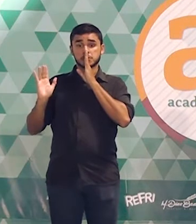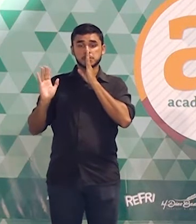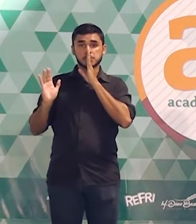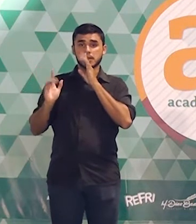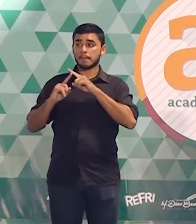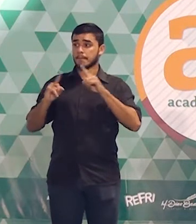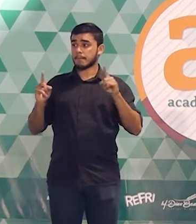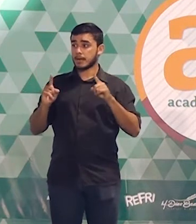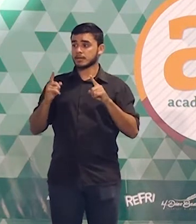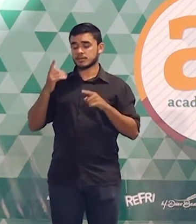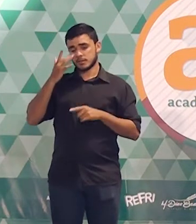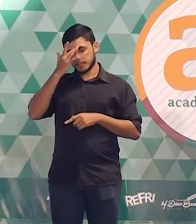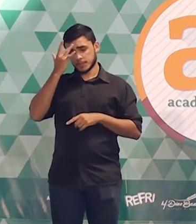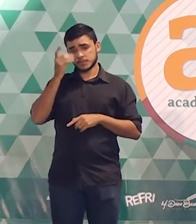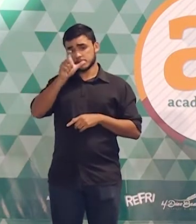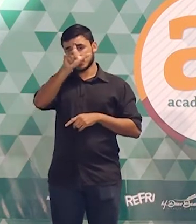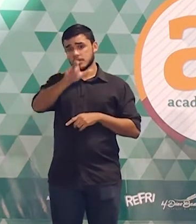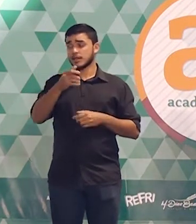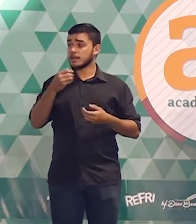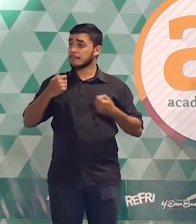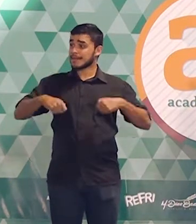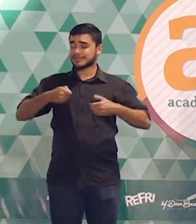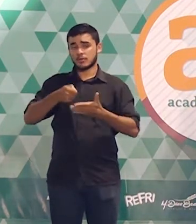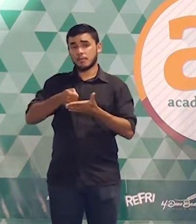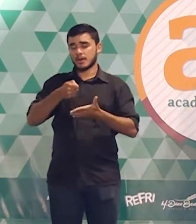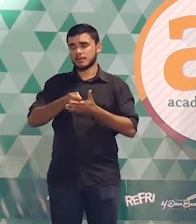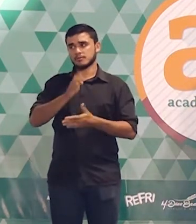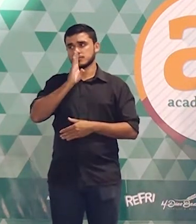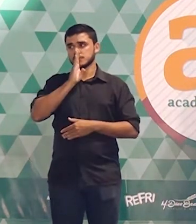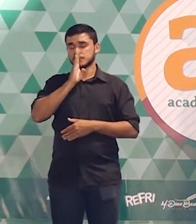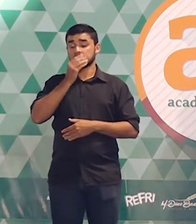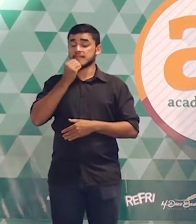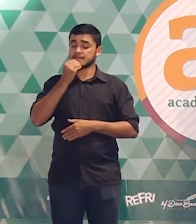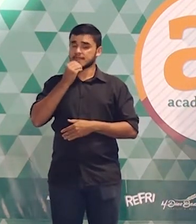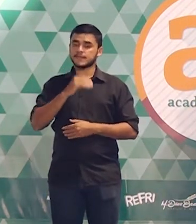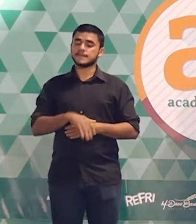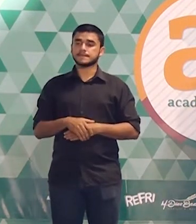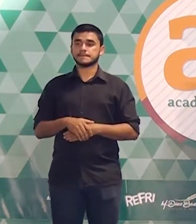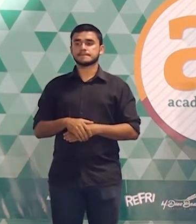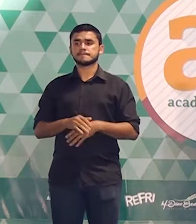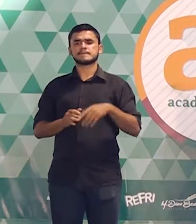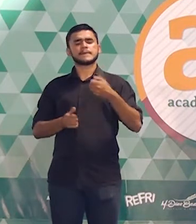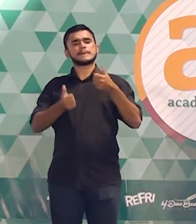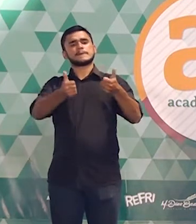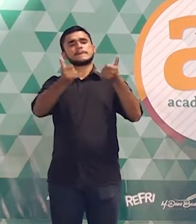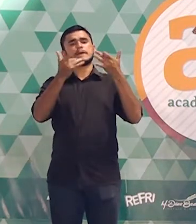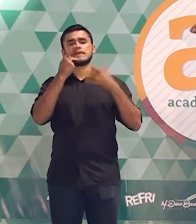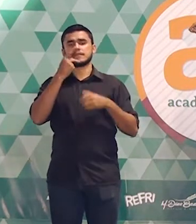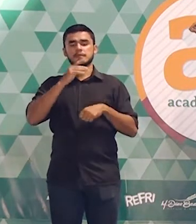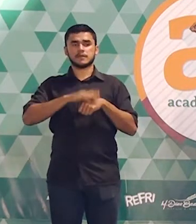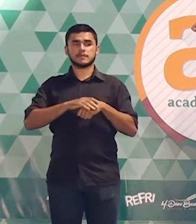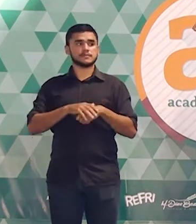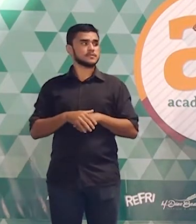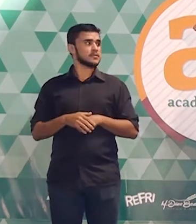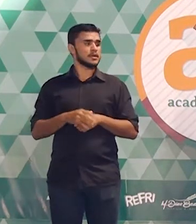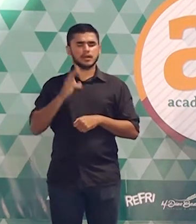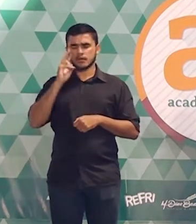deveriam ter o dever. E eu estava aqui, ele falou, isto é coisa de brasileiro.